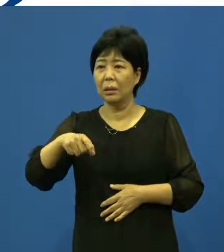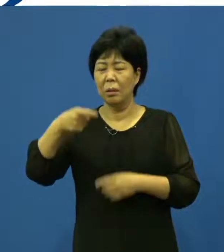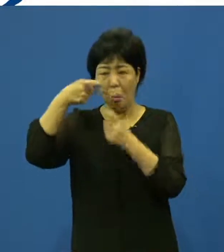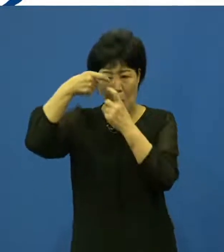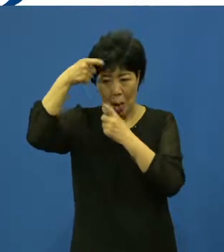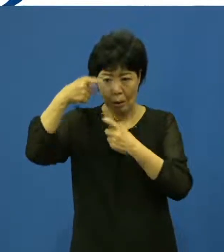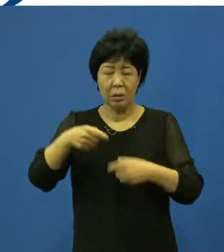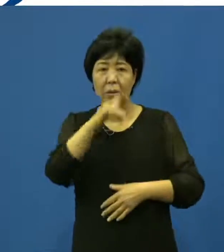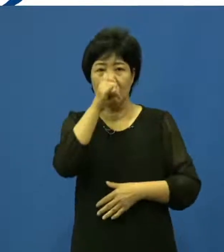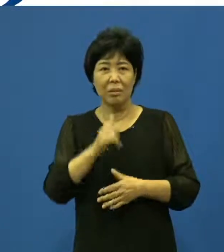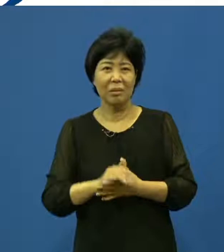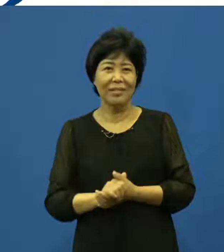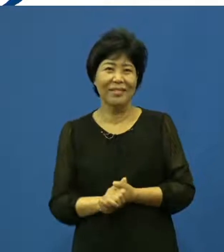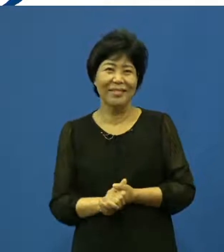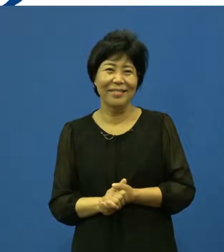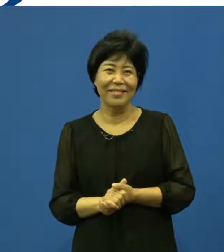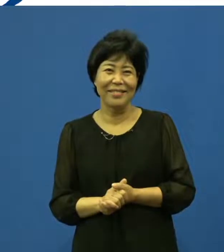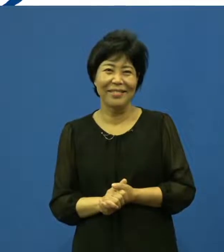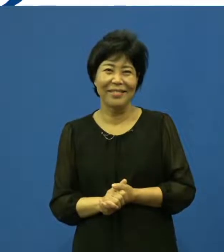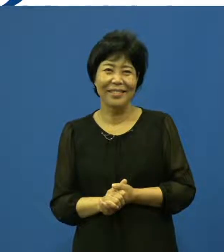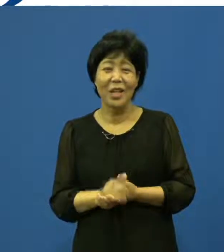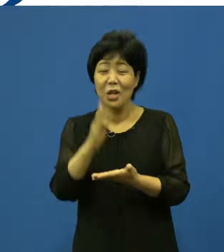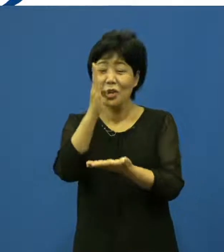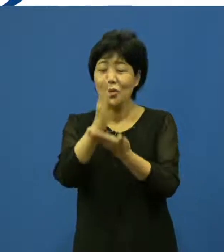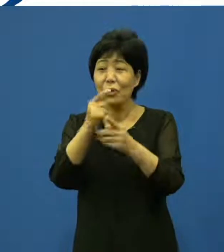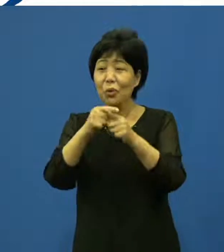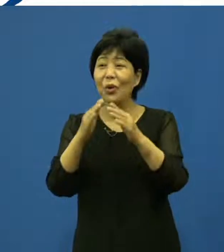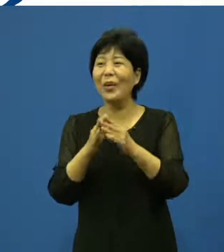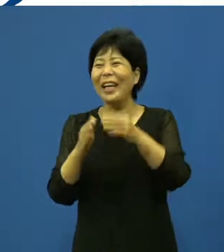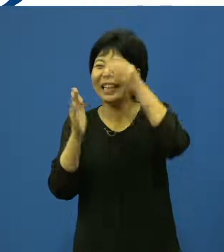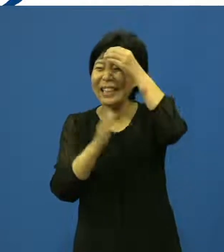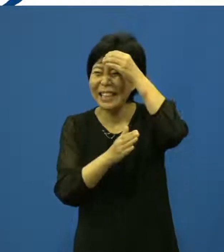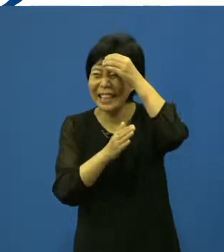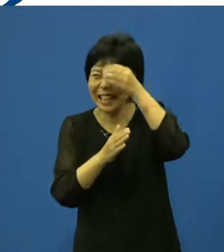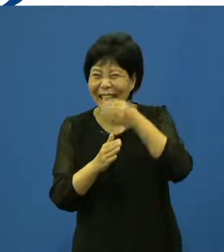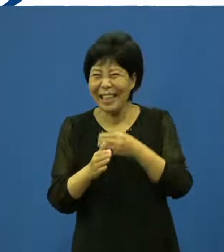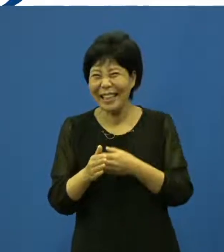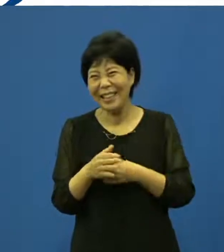잡이 없습니다. 저희 교회는 새벽기도 안 나와도 안 잘립니다.